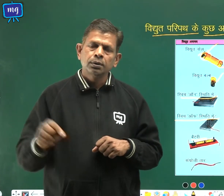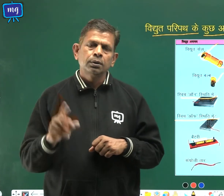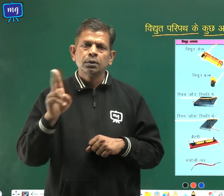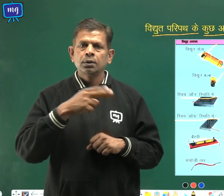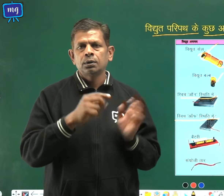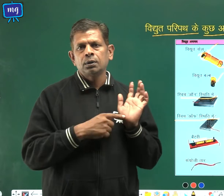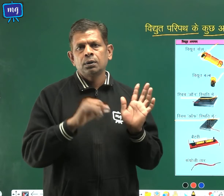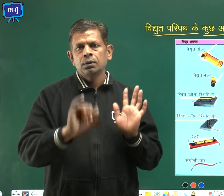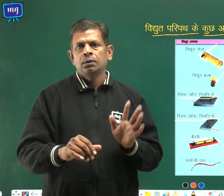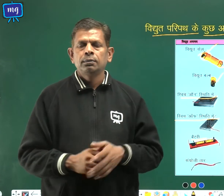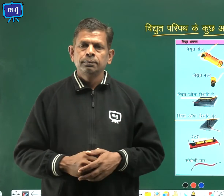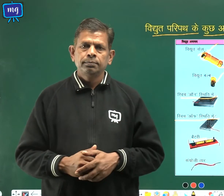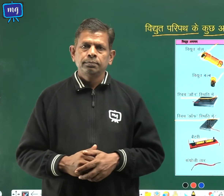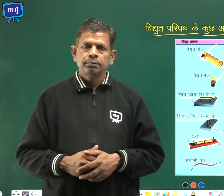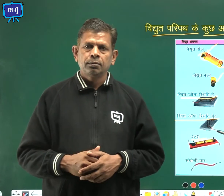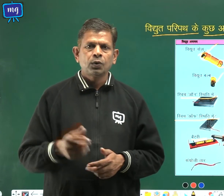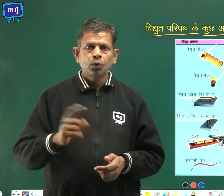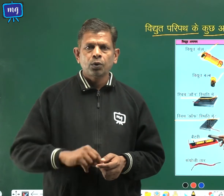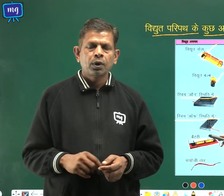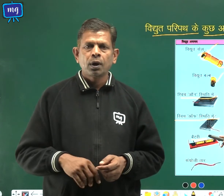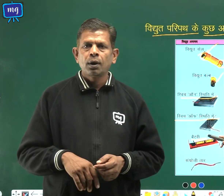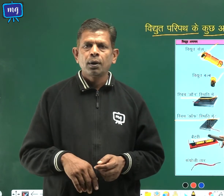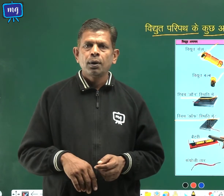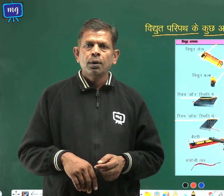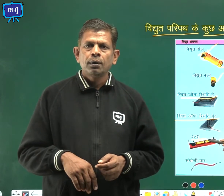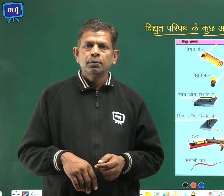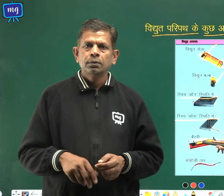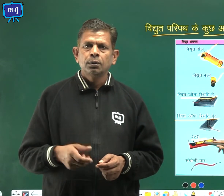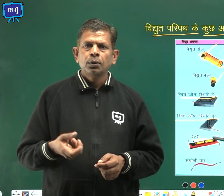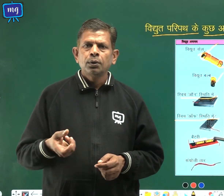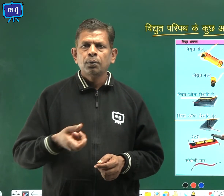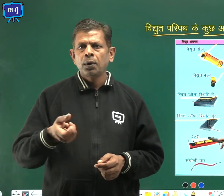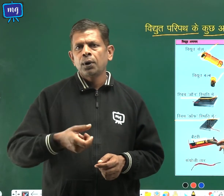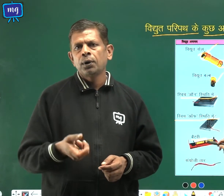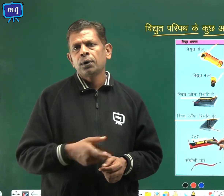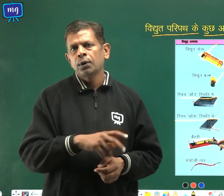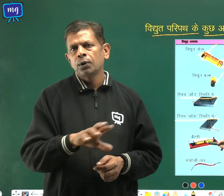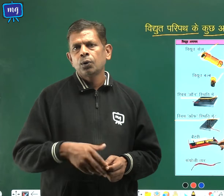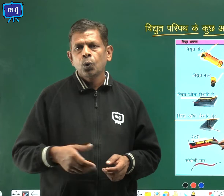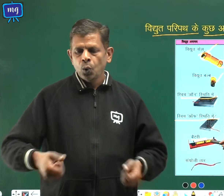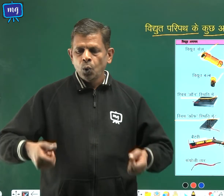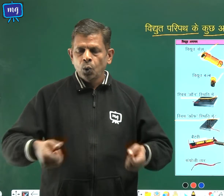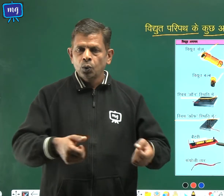दिखाए जाएंगे, क्योंकि बैटरी सेल को जोड़ने से बनती है ना।